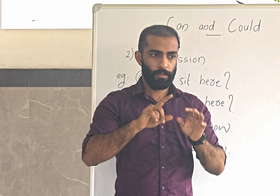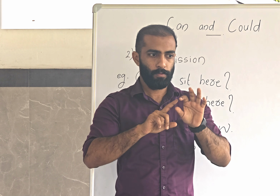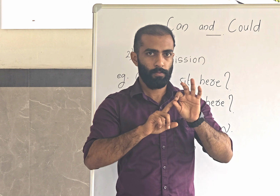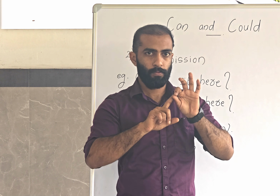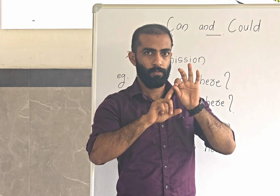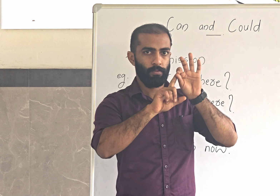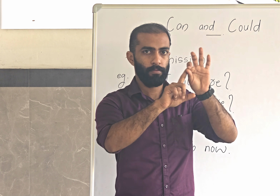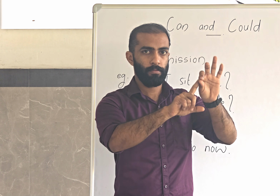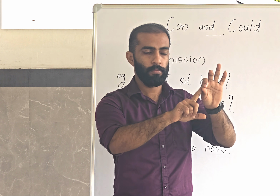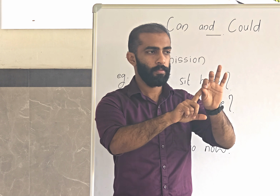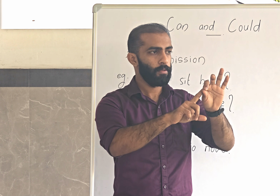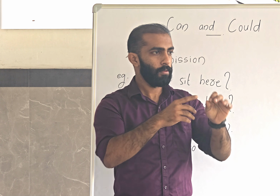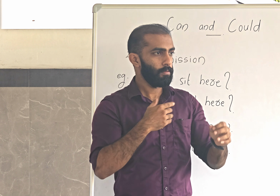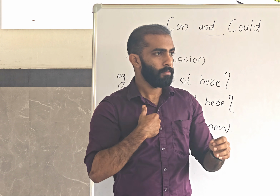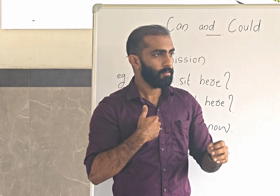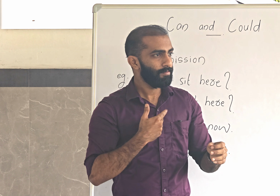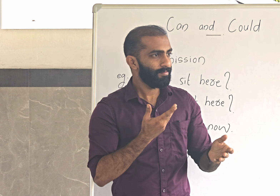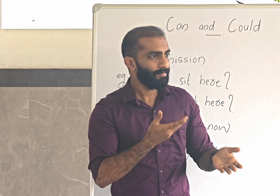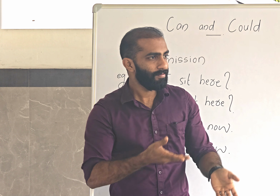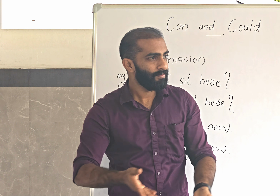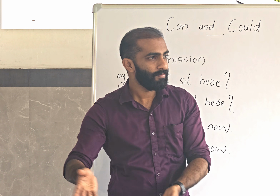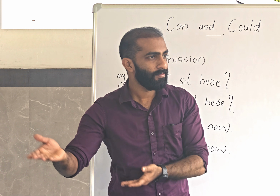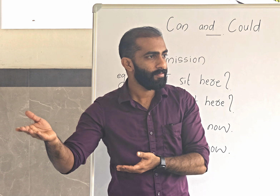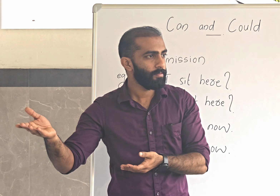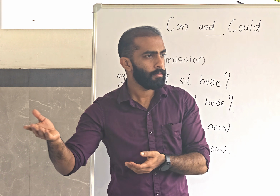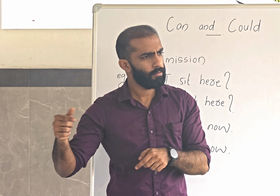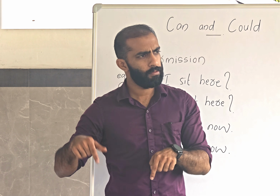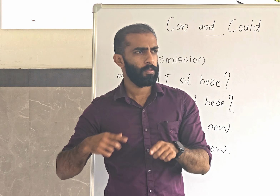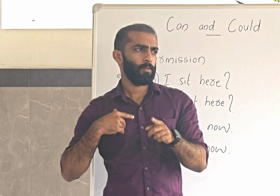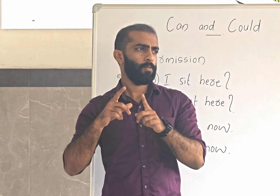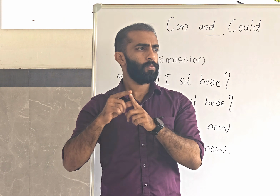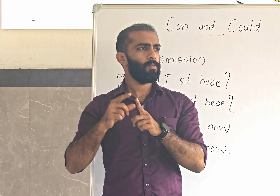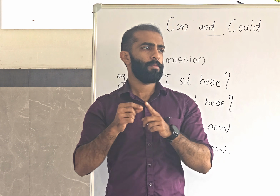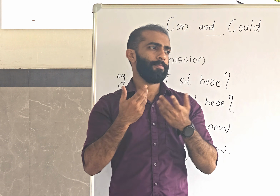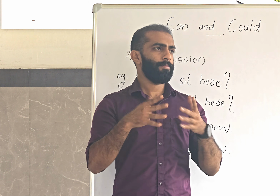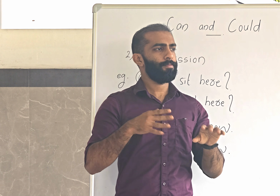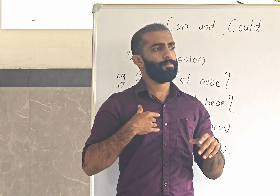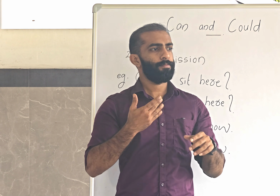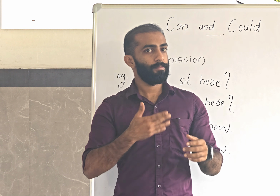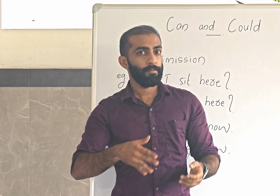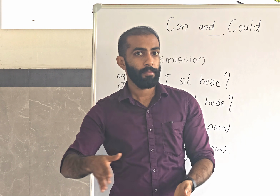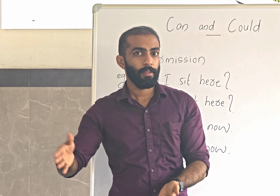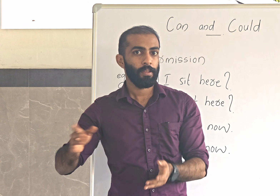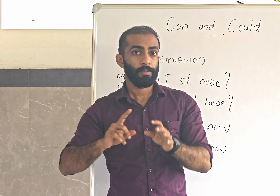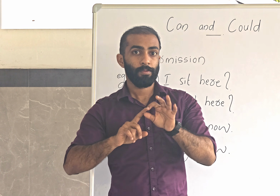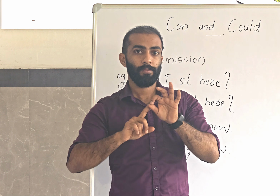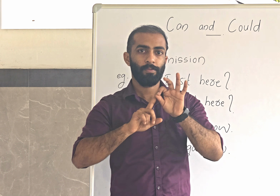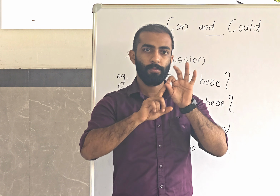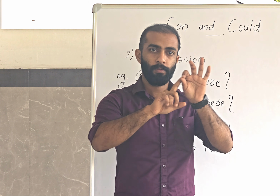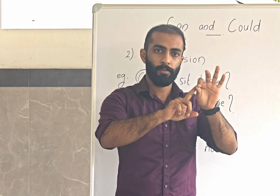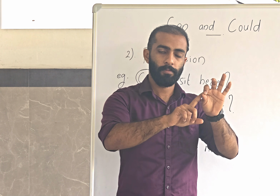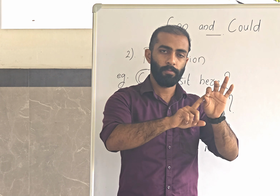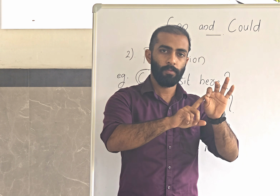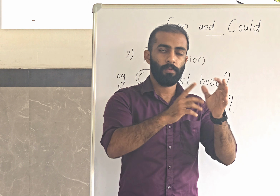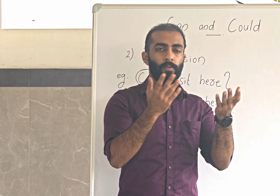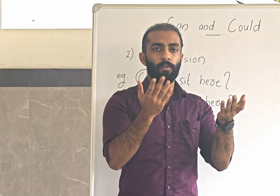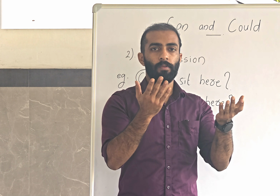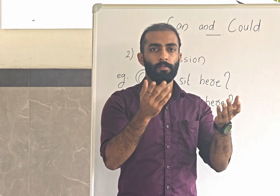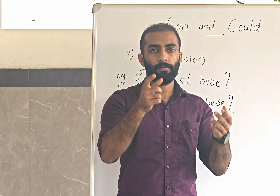പെർമിഷൻ എന്നുള്ളതുകൊണ്ട് എന്താണ് അർത്ഥമാക്കുന്നത്? എൻ്റെ ഇവിടുത്തെ ജോലിയൊക്കെ കഴിഞ്ഞ് ഞാൻ പൊക്കോട്ടെ എന്ന് ചോദിക്കുന്നതോ